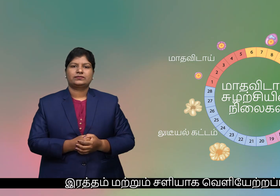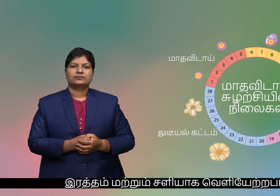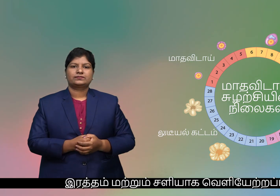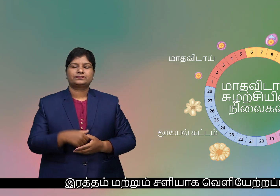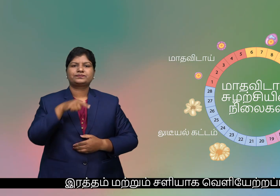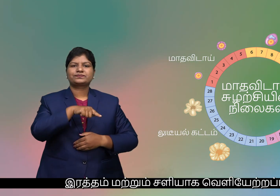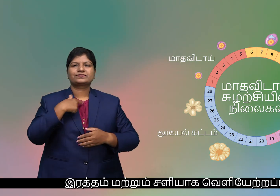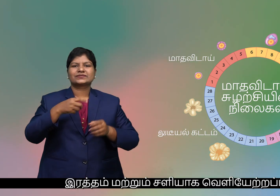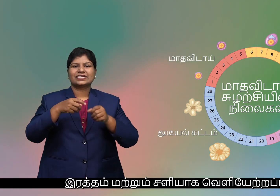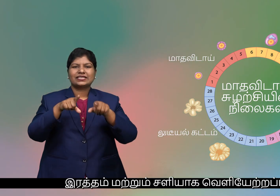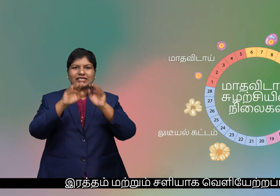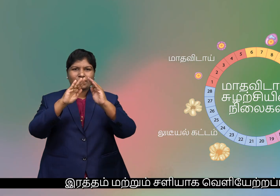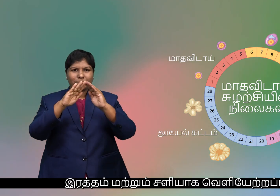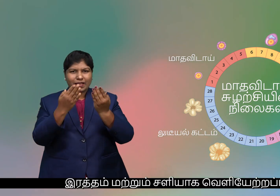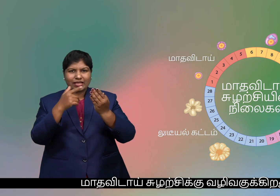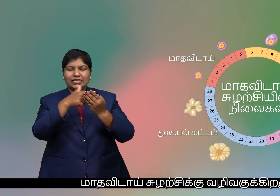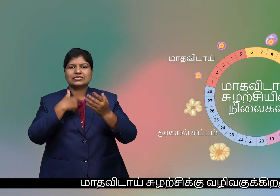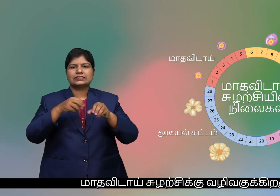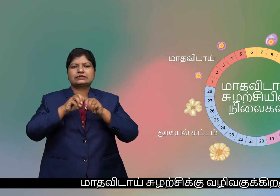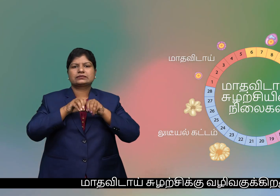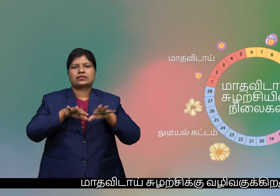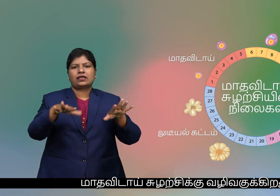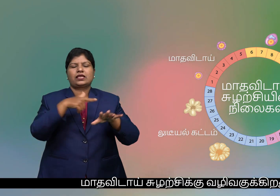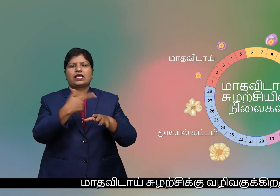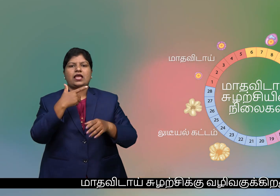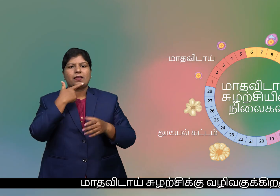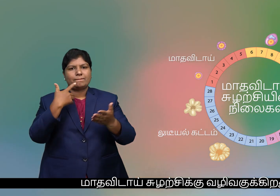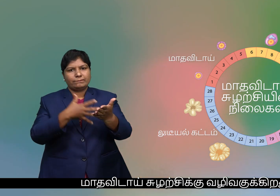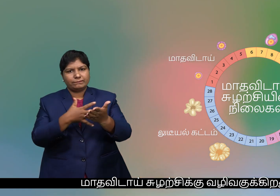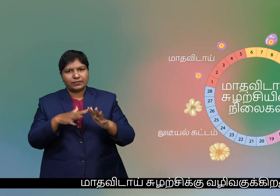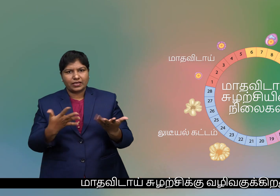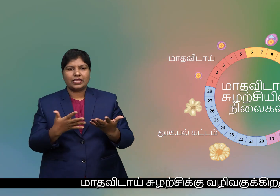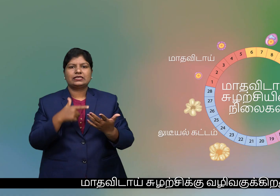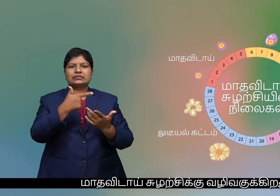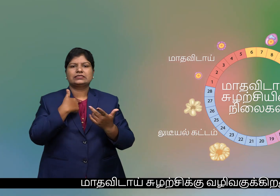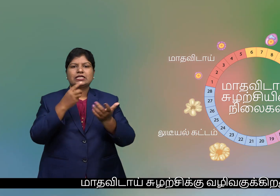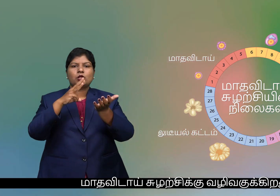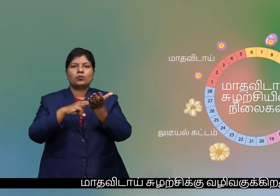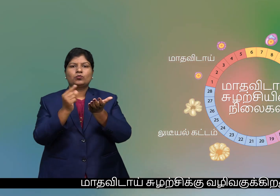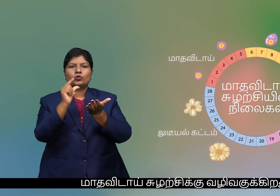இரத்தம் மற்றும் சளியாக வெளியேற்றப்பட்டு மாதவிடாய் சுழற்சிக்கு வழிவகுக்கிறது.